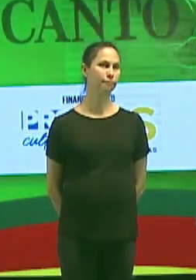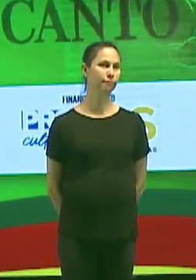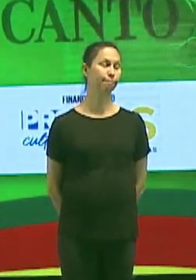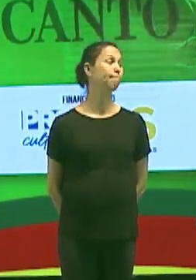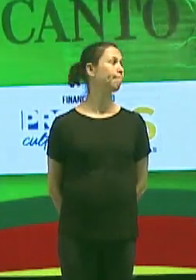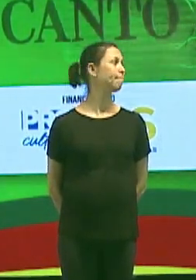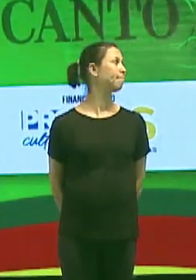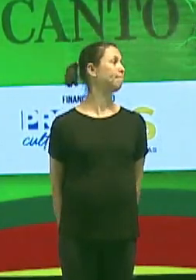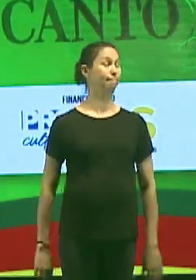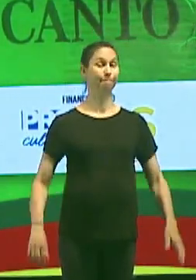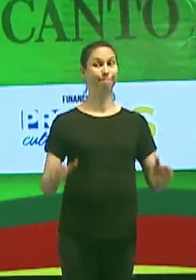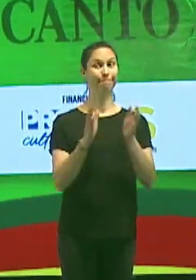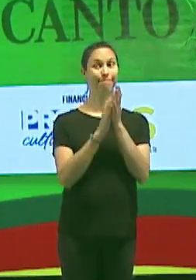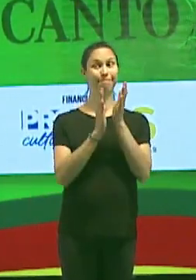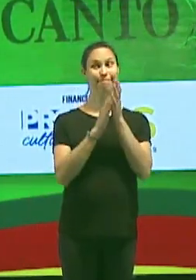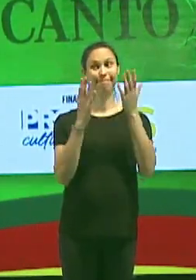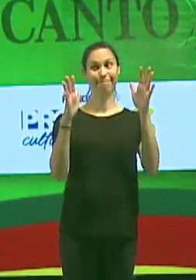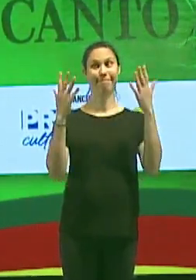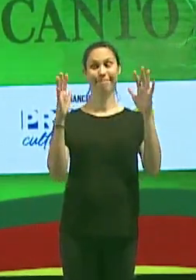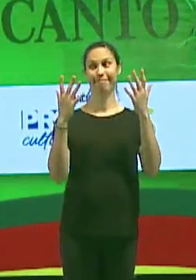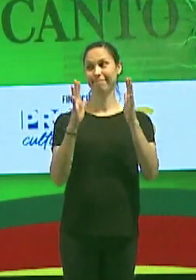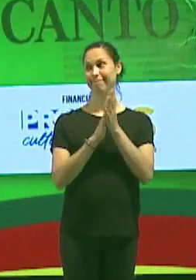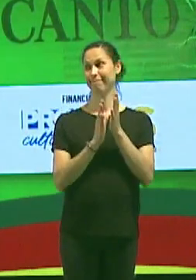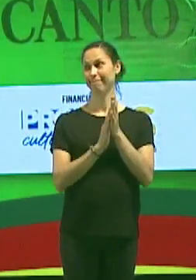Salva de palmas.